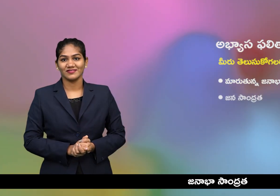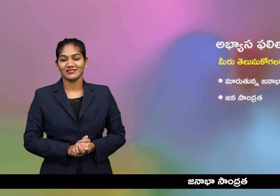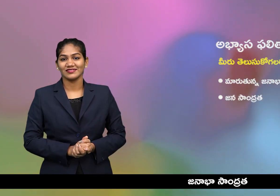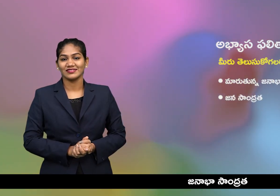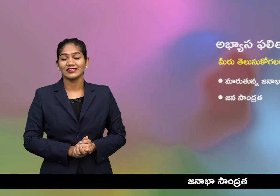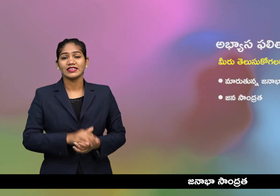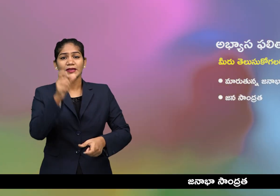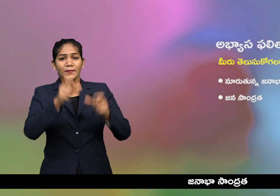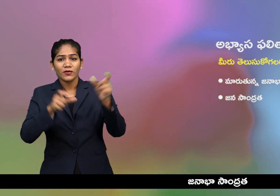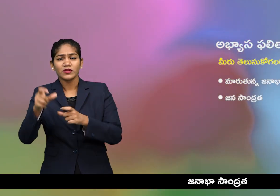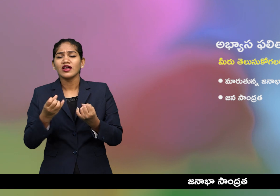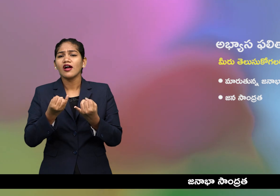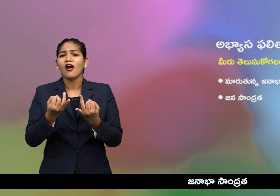జనాభా సాంద్రత,